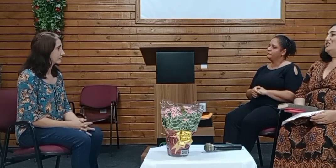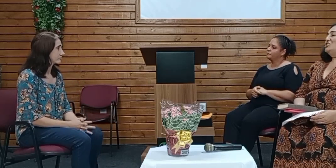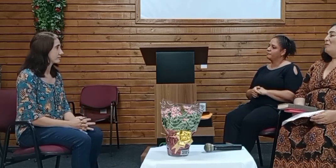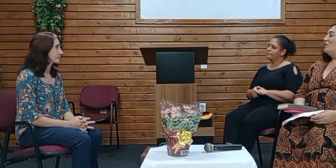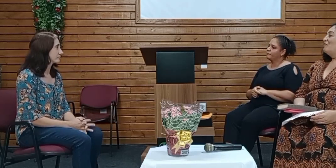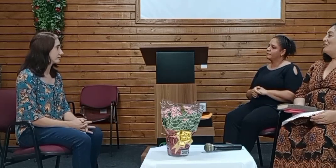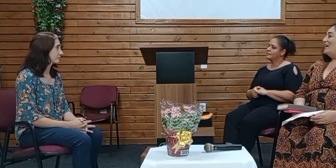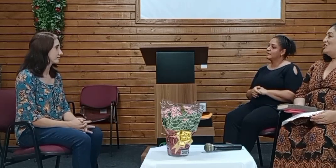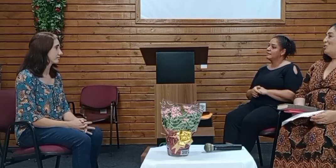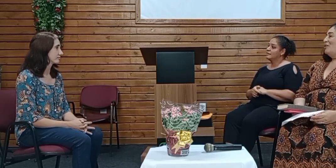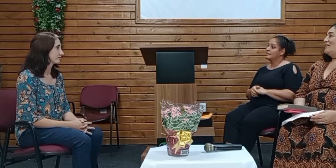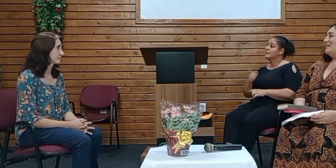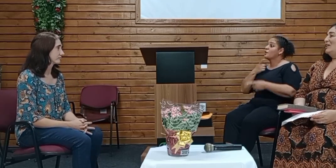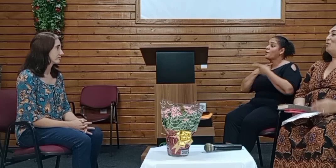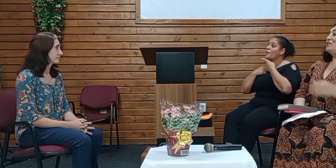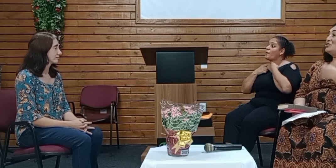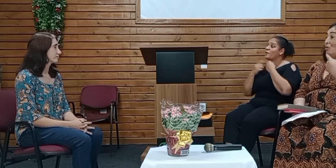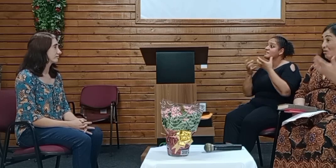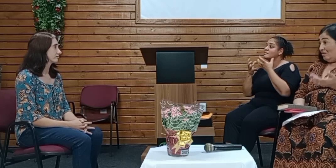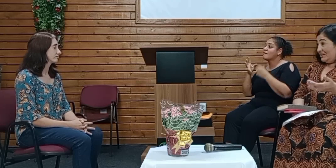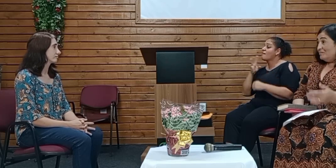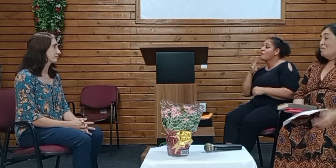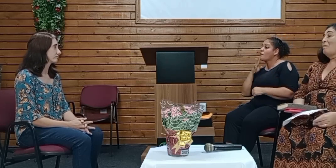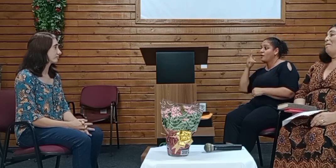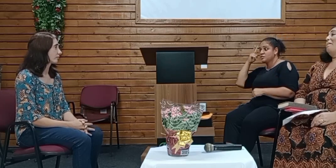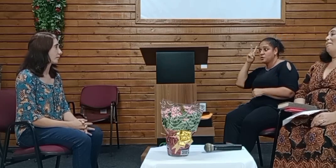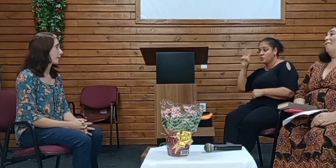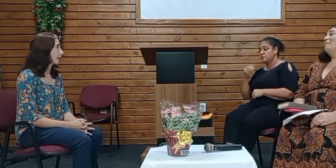A gente tem muita vontade de conhecer a tua história.